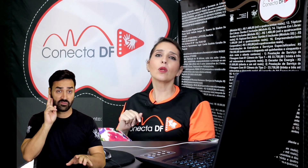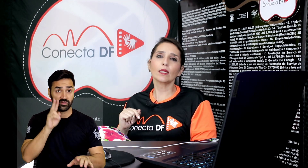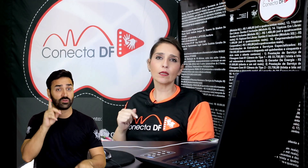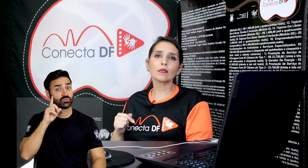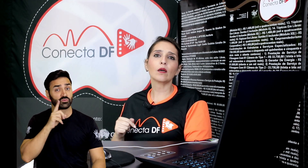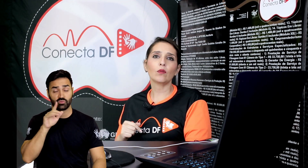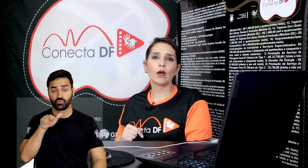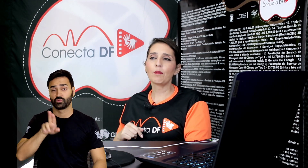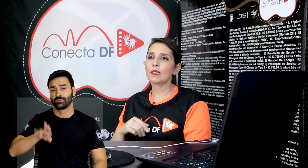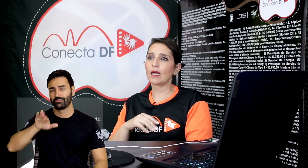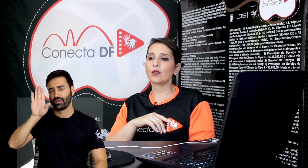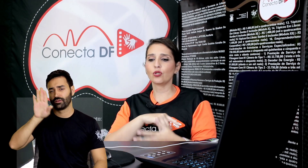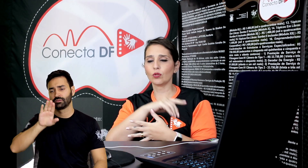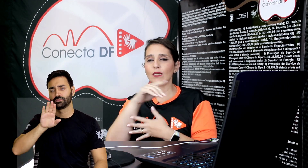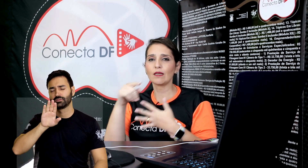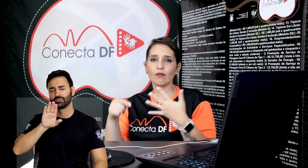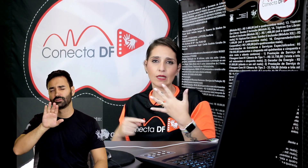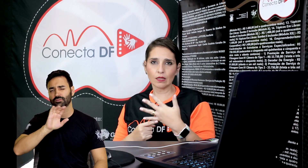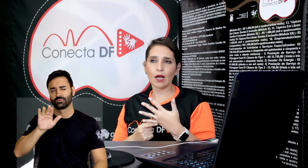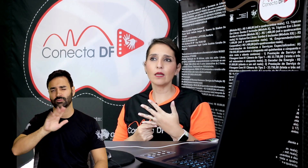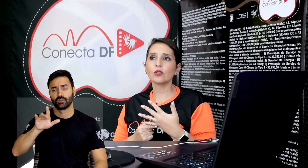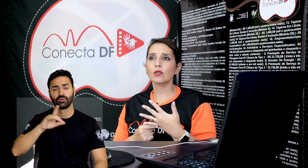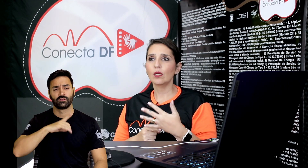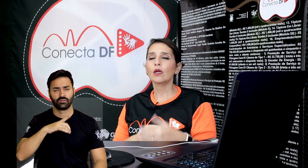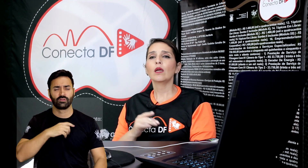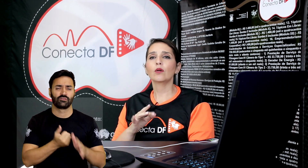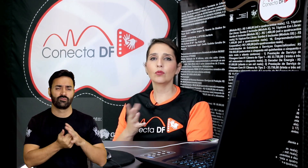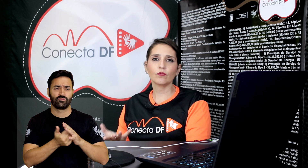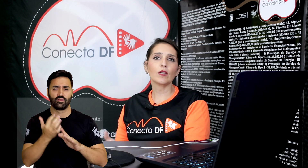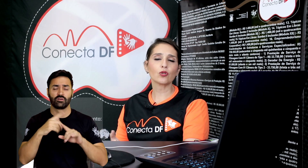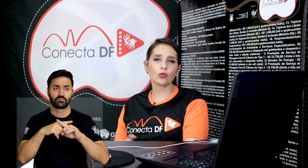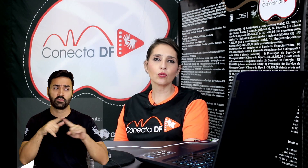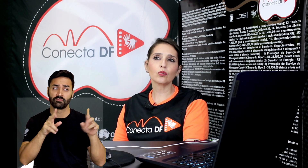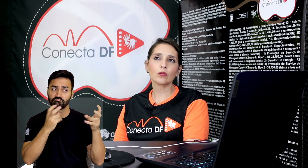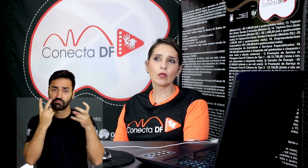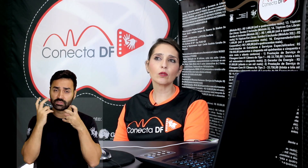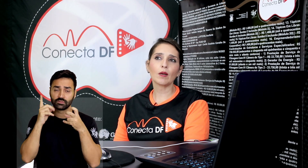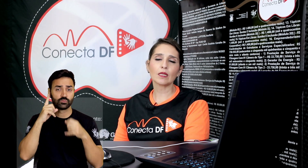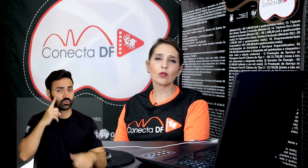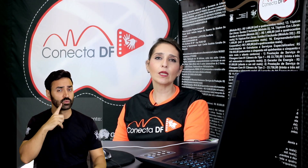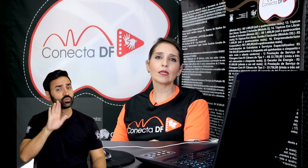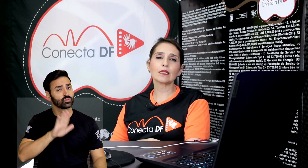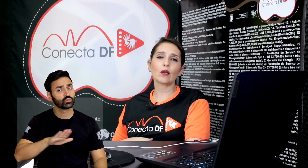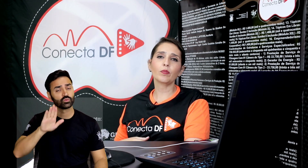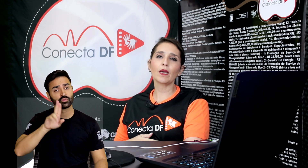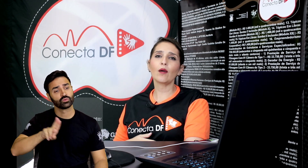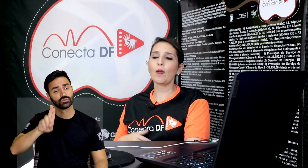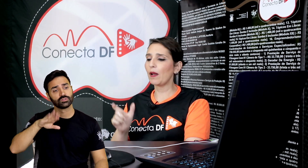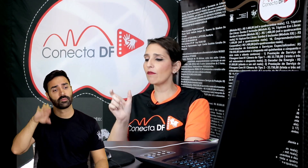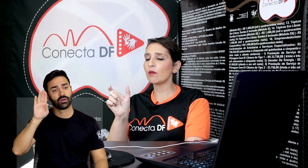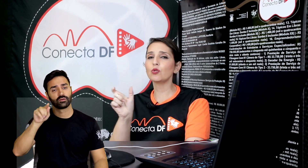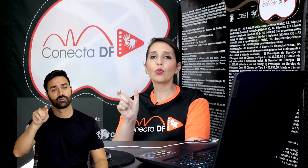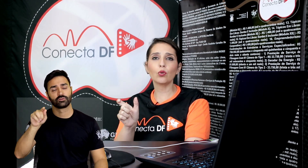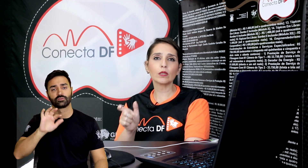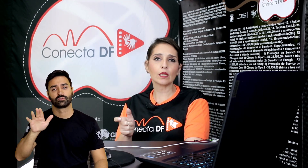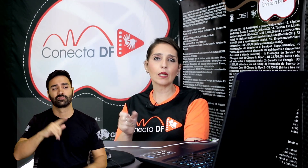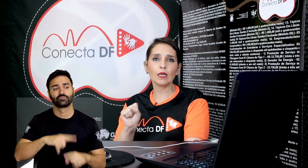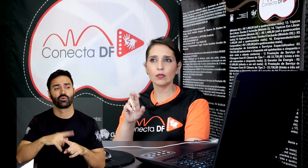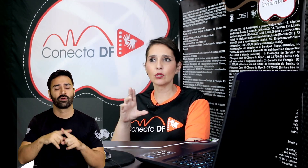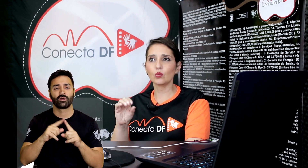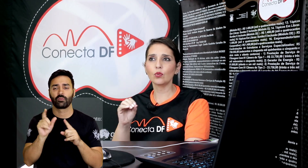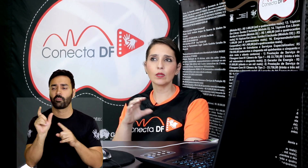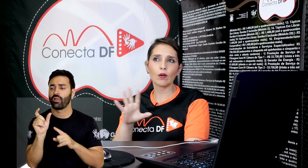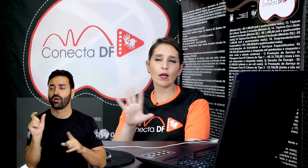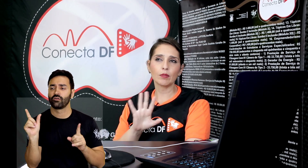é a soletração. Apesar de toda essa variedade, eu vejo os surdos usando mais a soletração, porque é uma palavra muito curta,